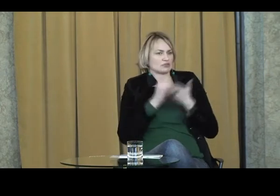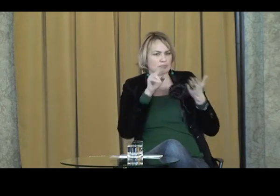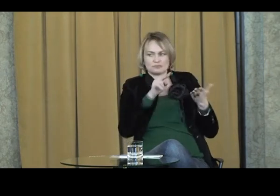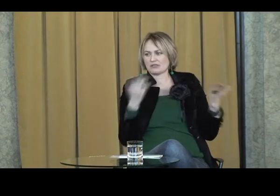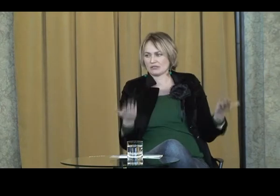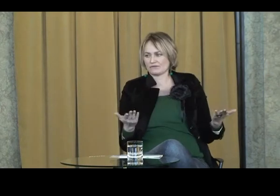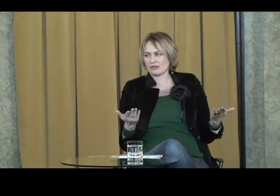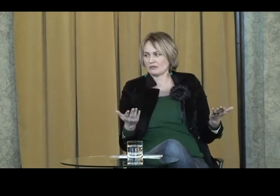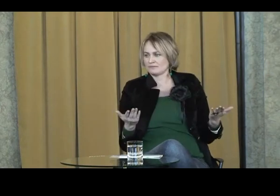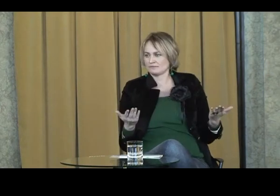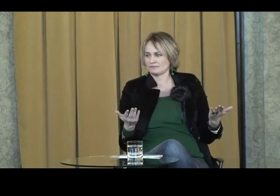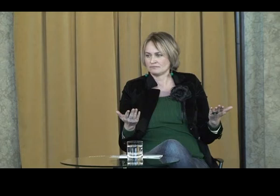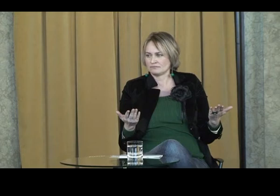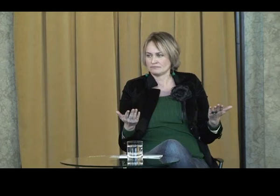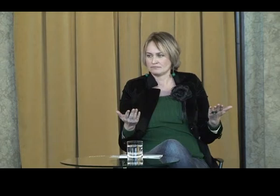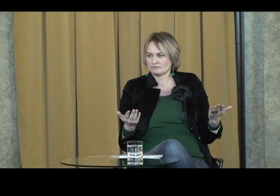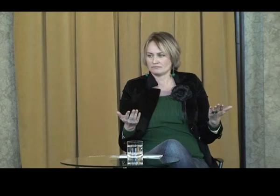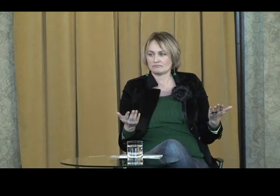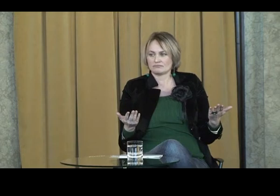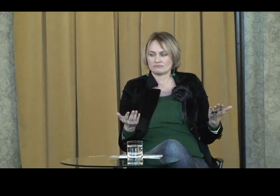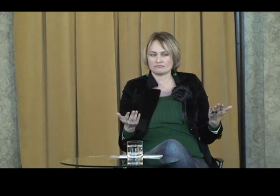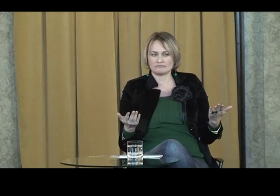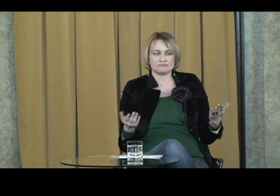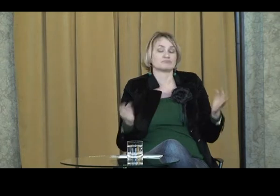Das wäre die medizinische Perspektive.